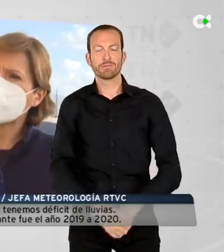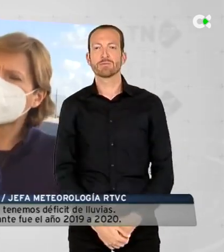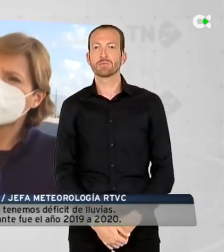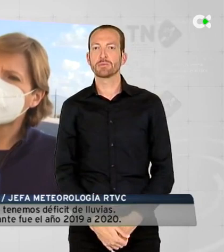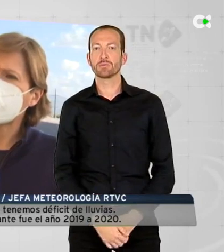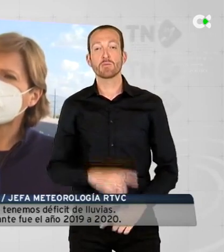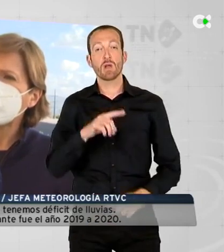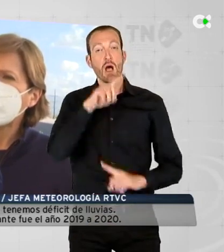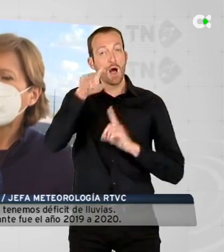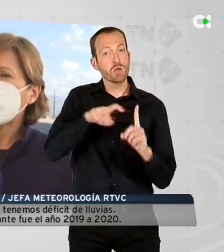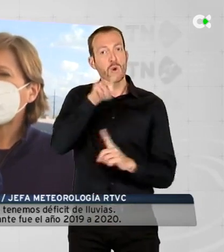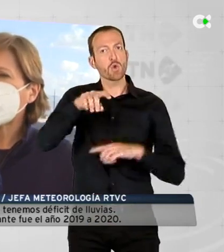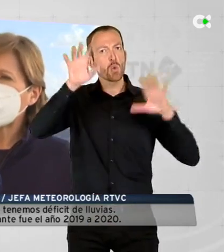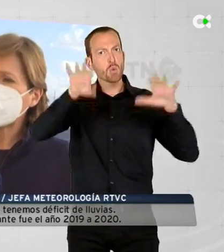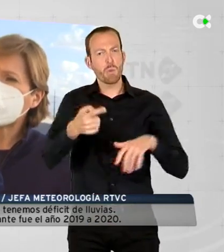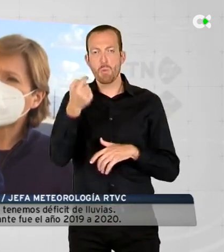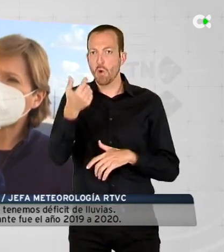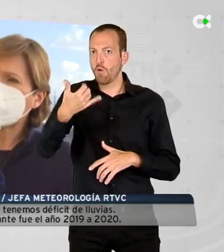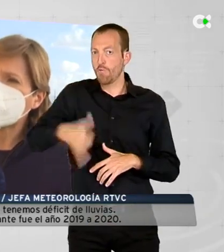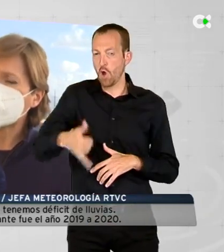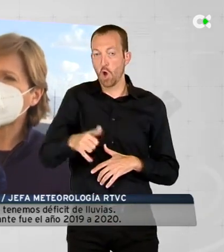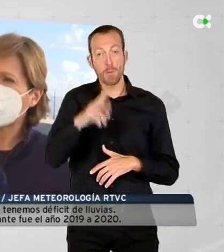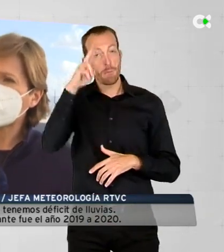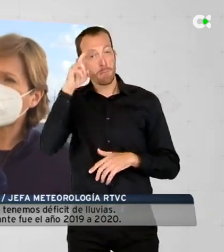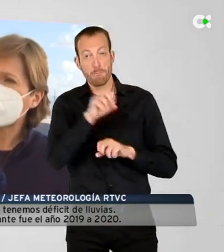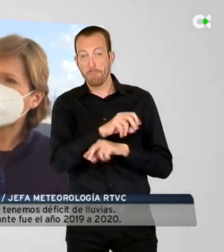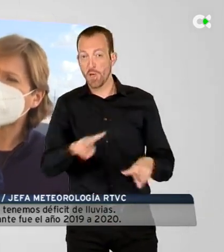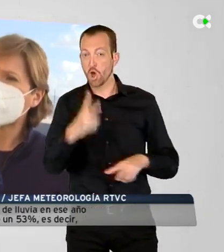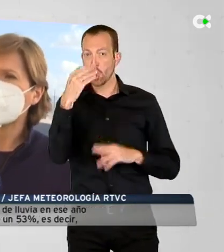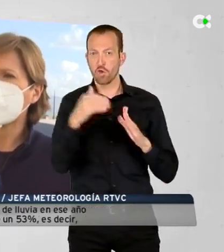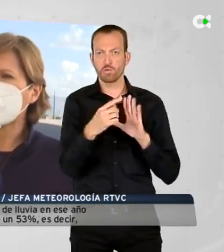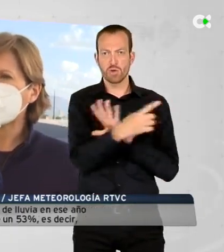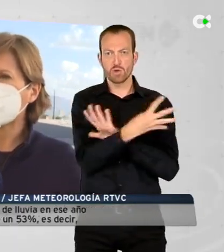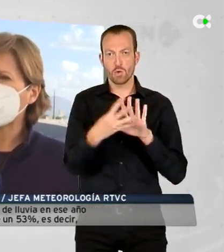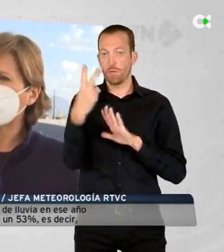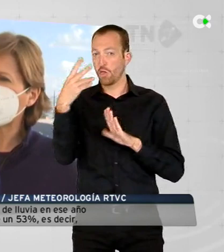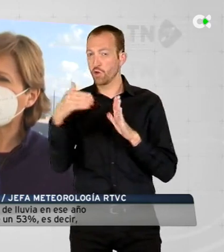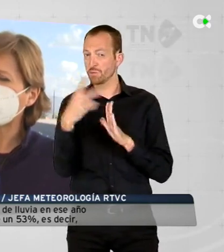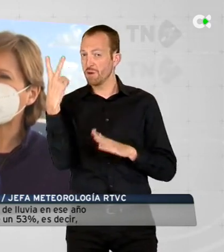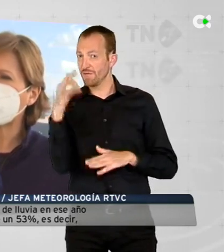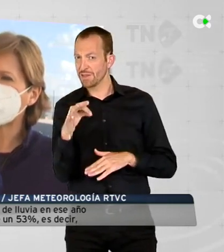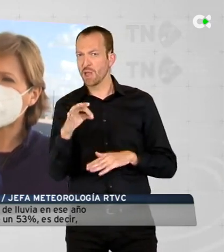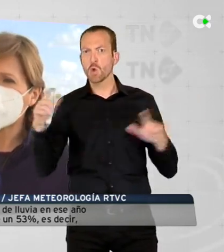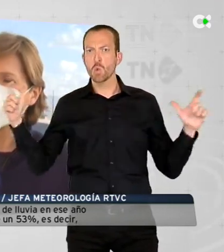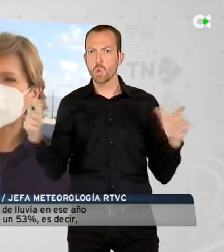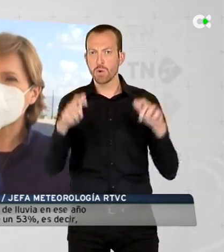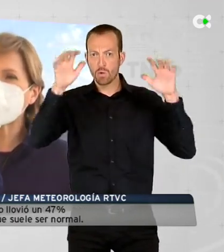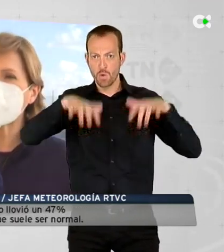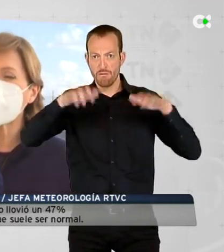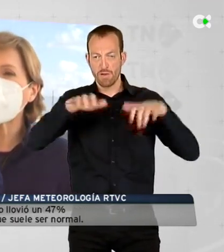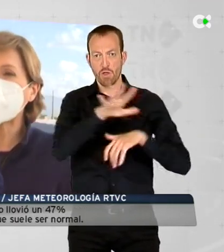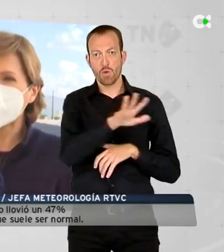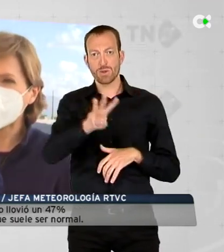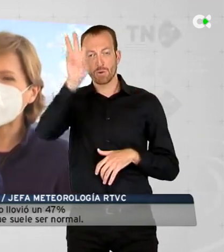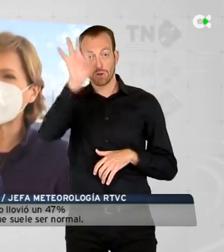déficit de lluvia. El más preocupante fue el año 2019-2020. El déficit de lluvia ese año fue de un 53%, es decir, solo